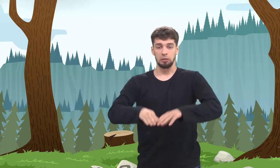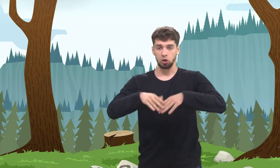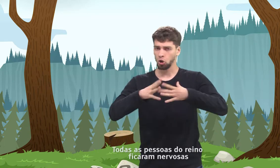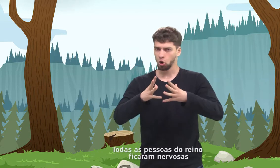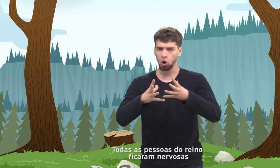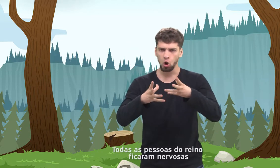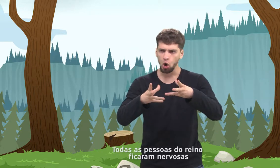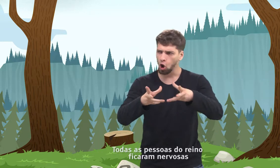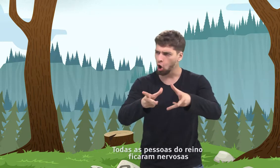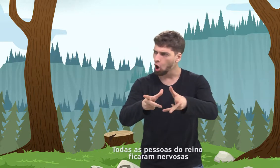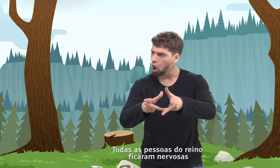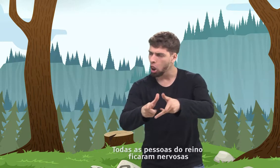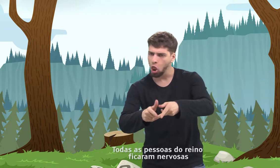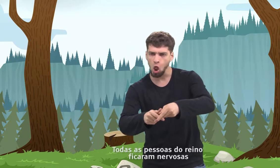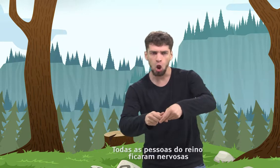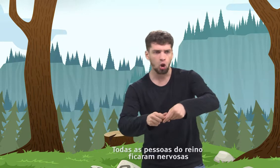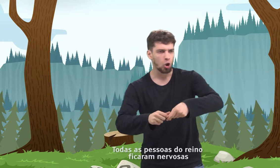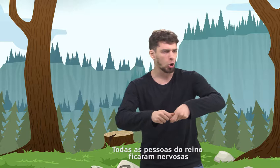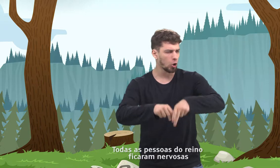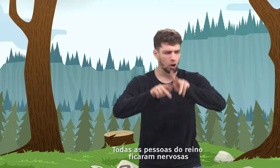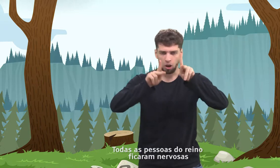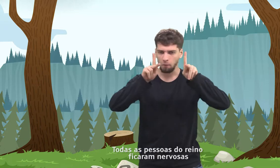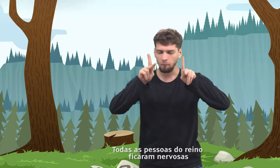todas as pessoas do reino ficaram nervosas